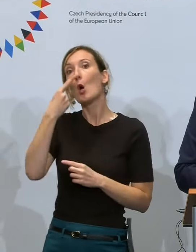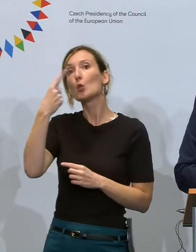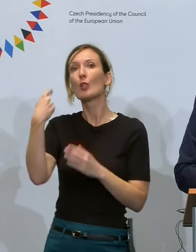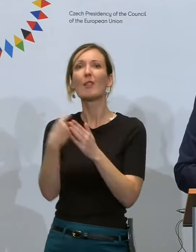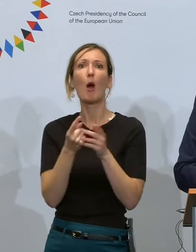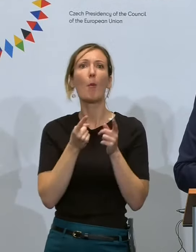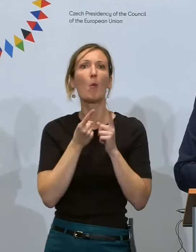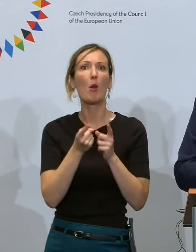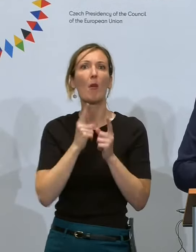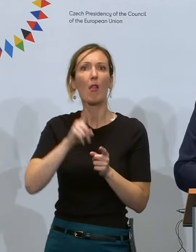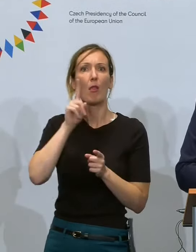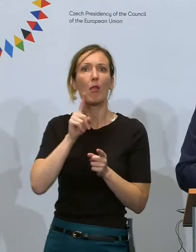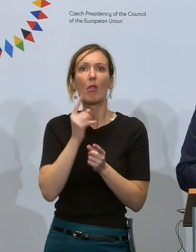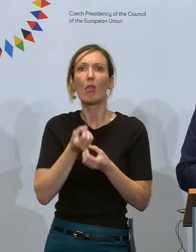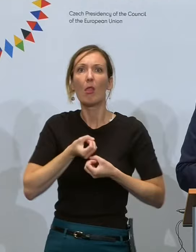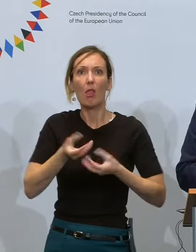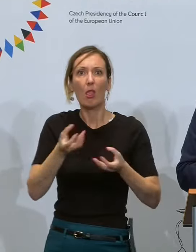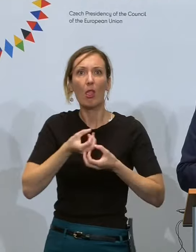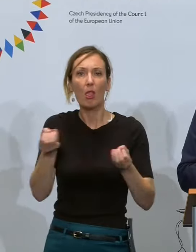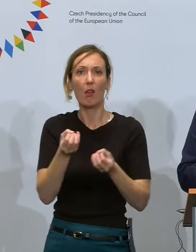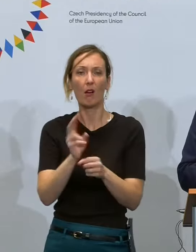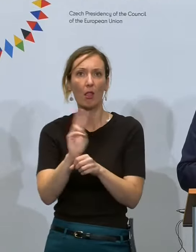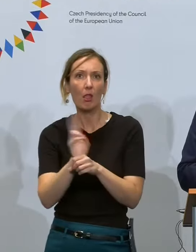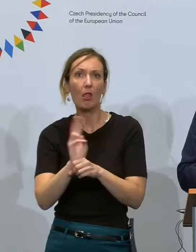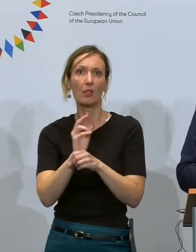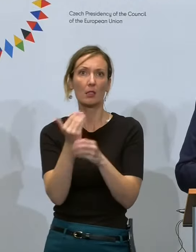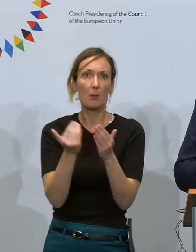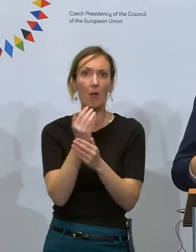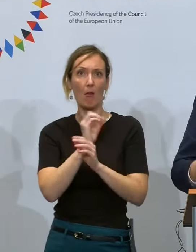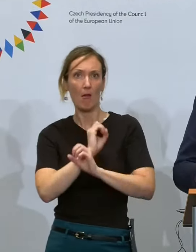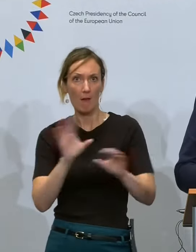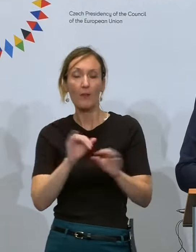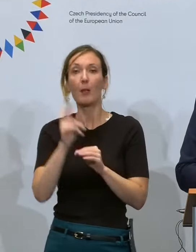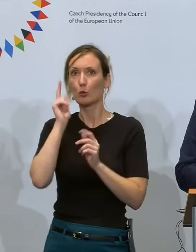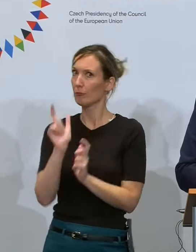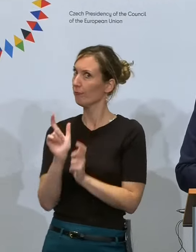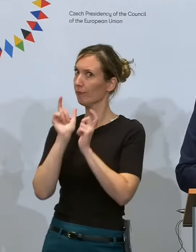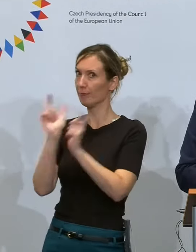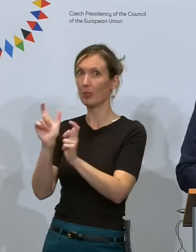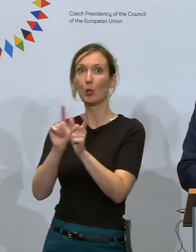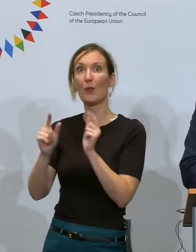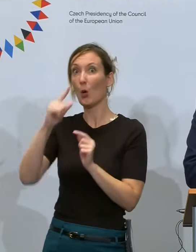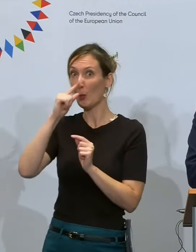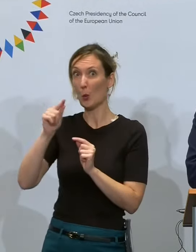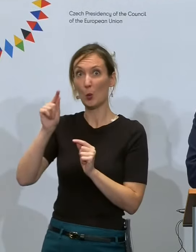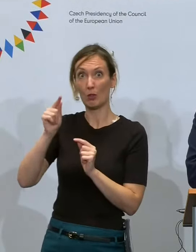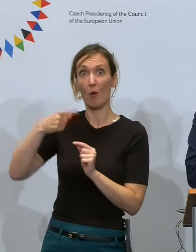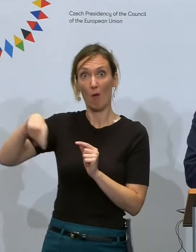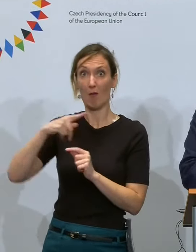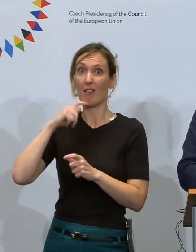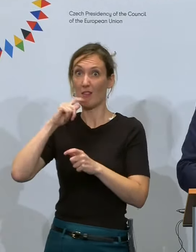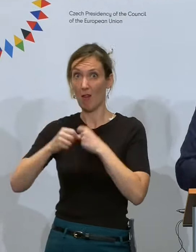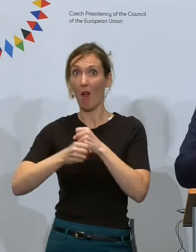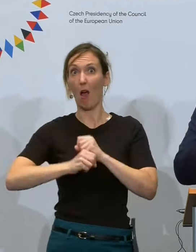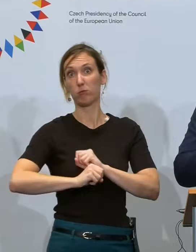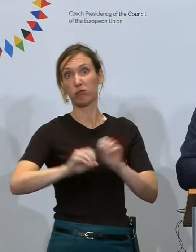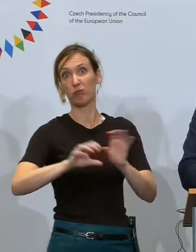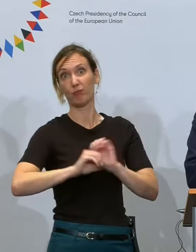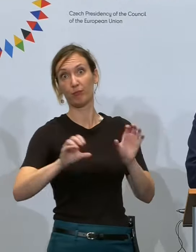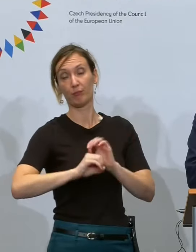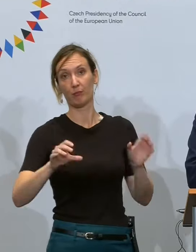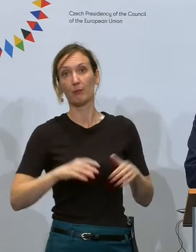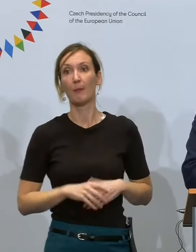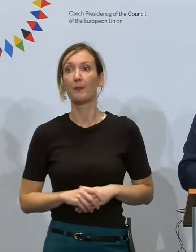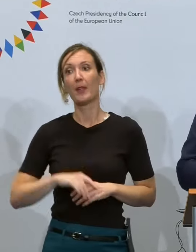propagandistickými narativy a dezinformace, které vlastně Putin v tomto regionu šíří. Jenom